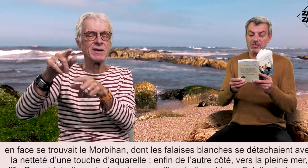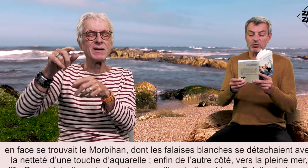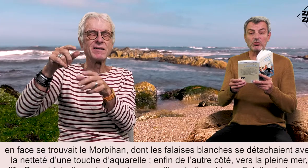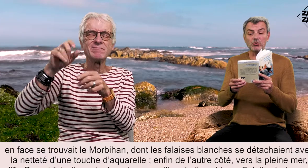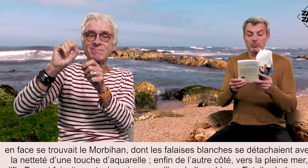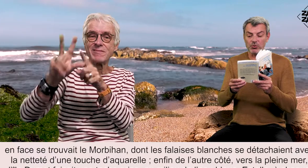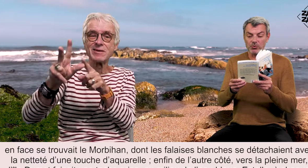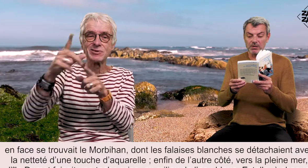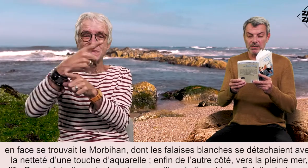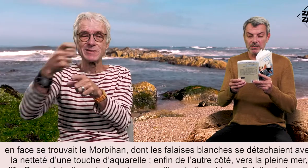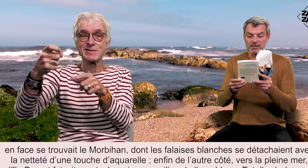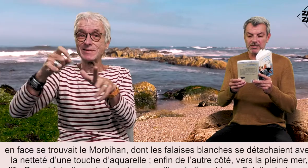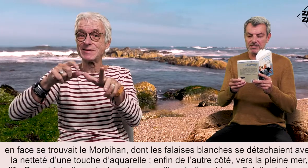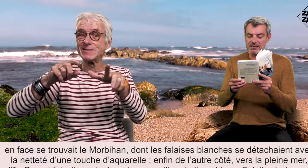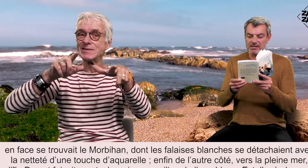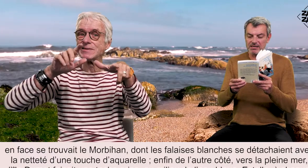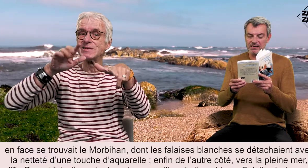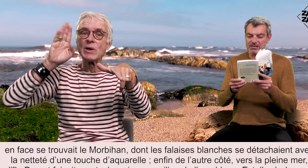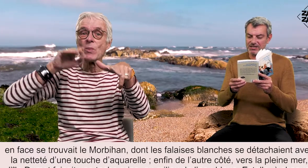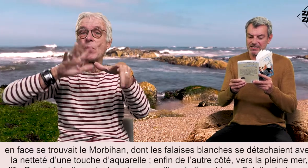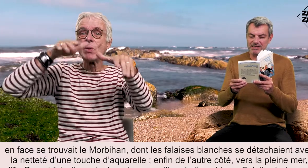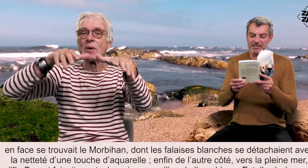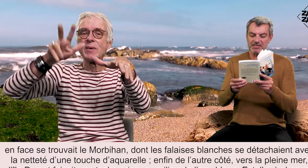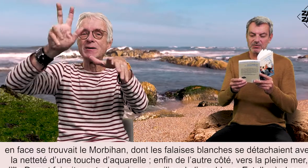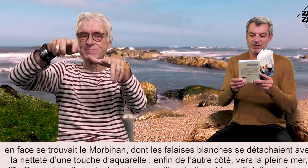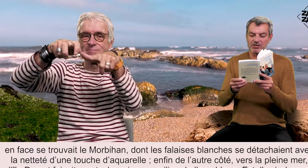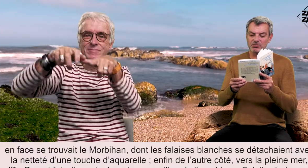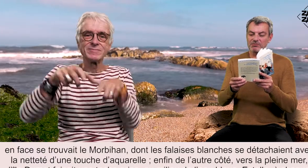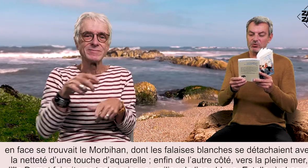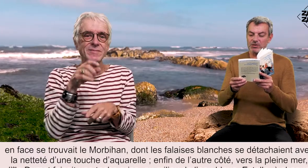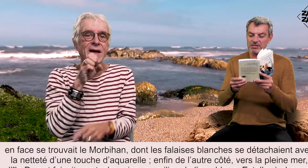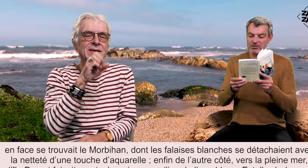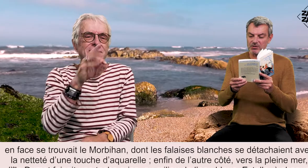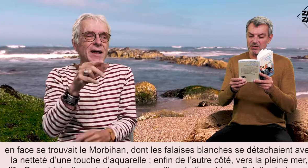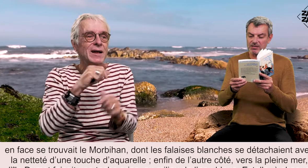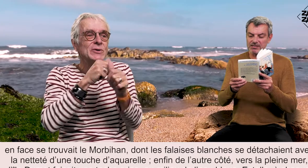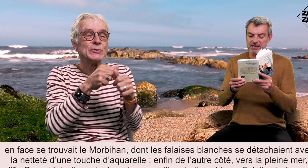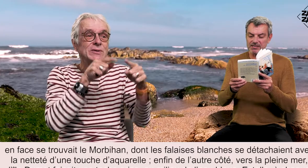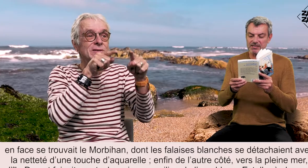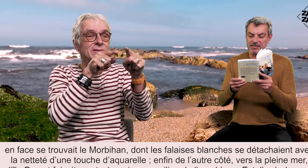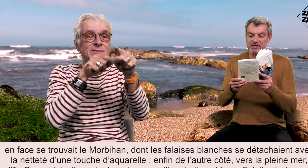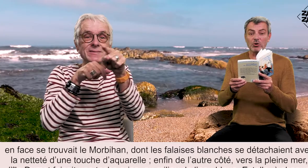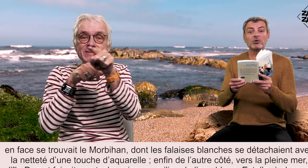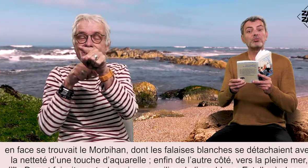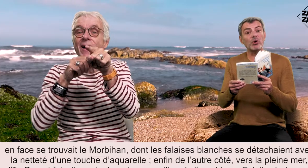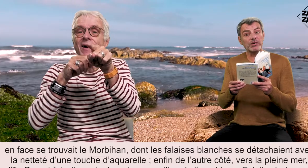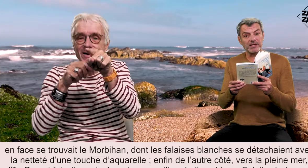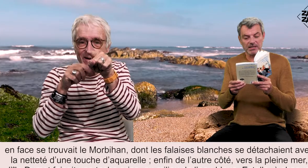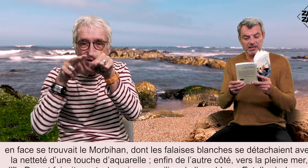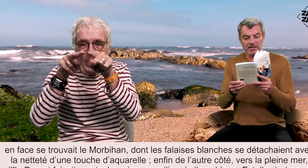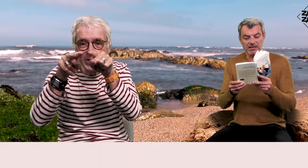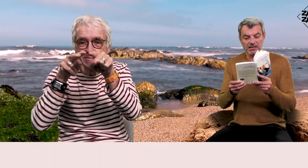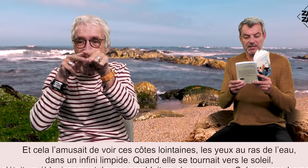au milieu de l'eau bleue. Estelle, à chaque indication, suivait le doigt d'Hector, s'arrêtait un instant pour